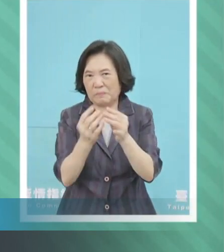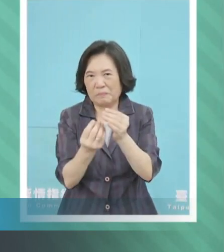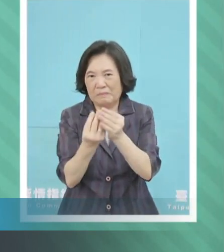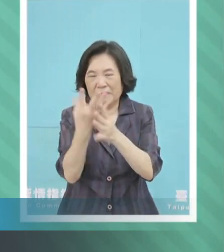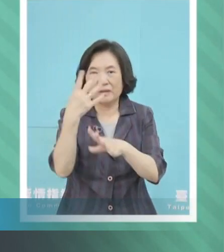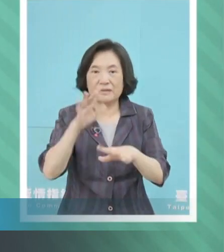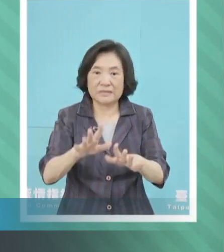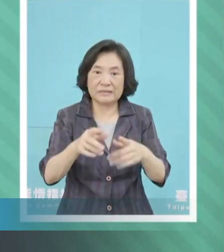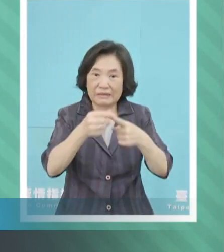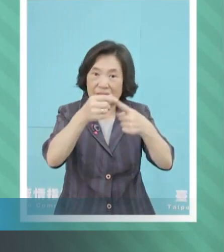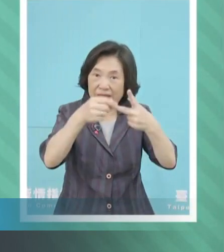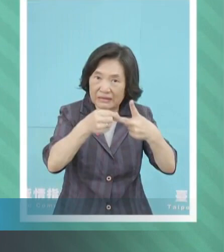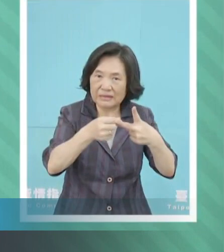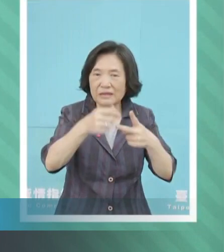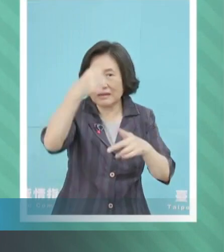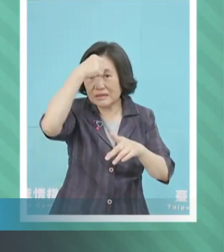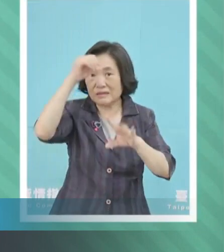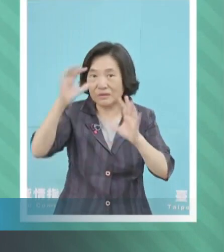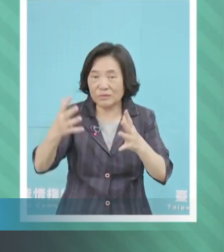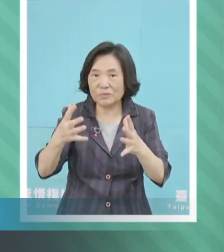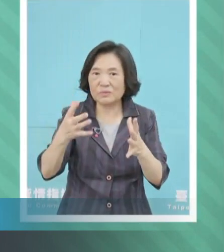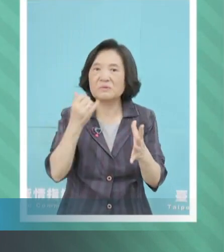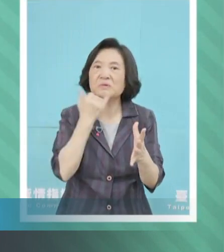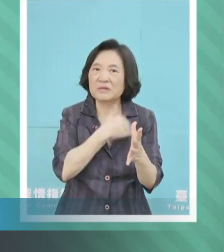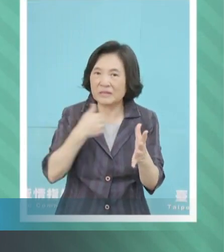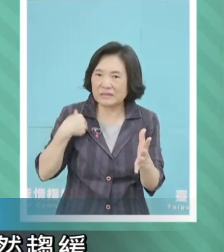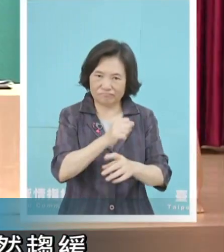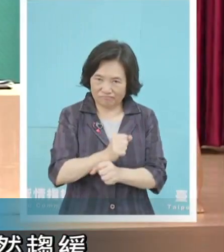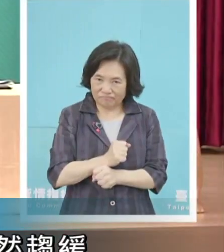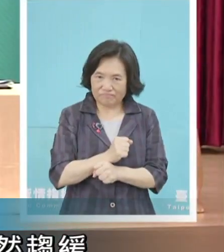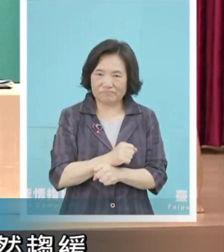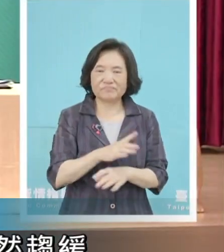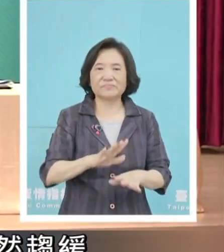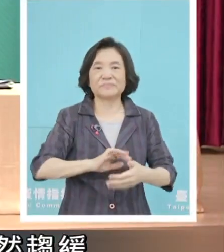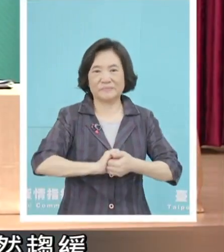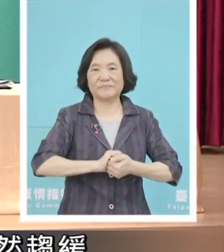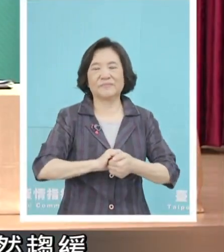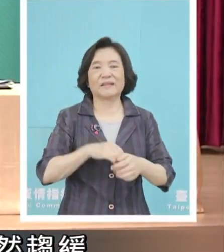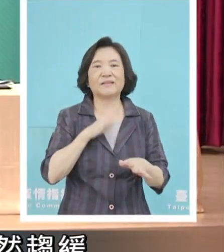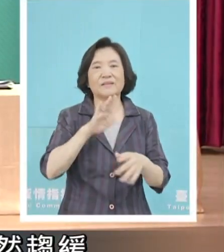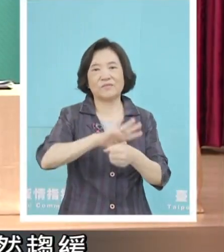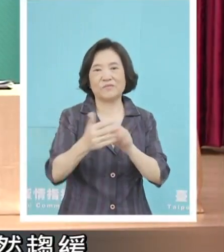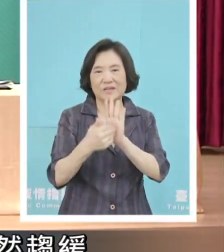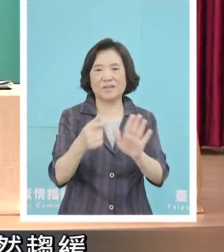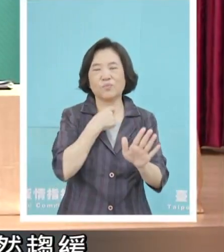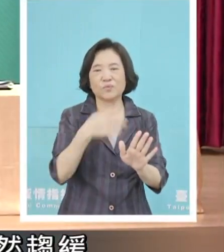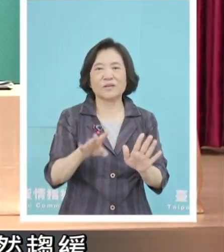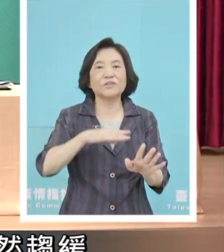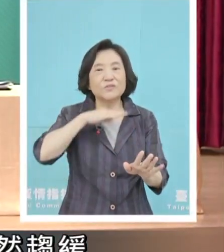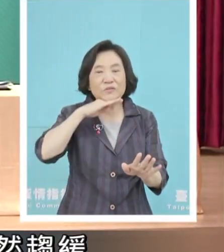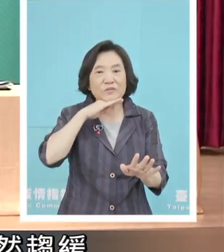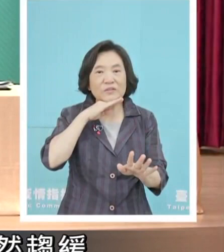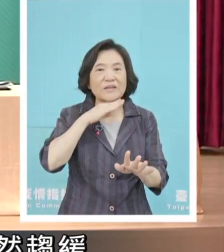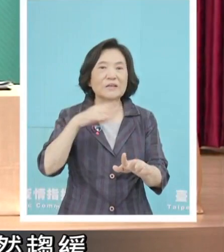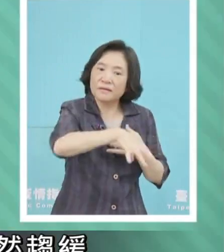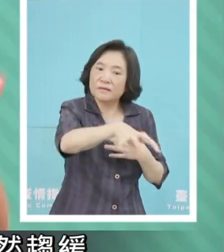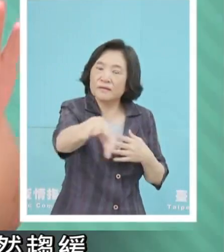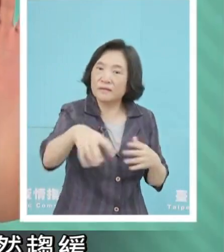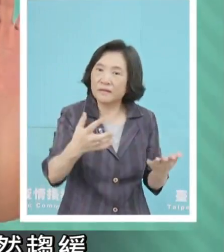使是印度变种还有相当程度的保护力。 台北疫情慢慢趋缓，柯文哲表示，虽然趋缓，但还是要找热区，